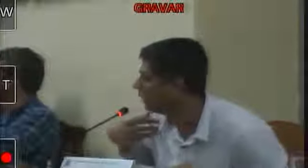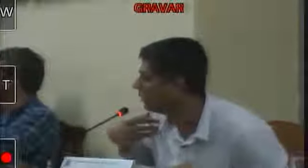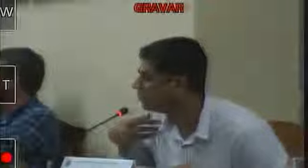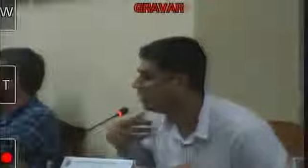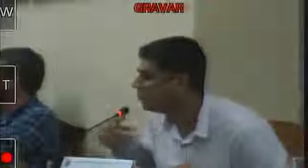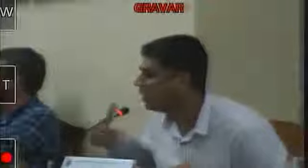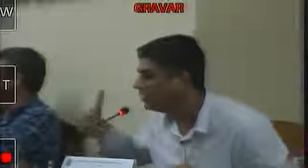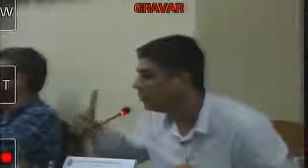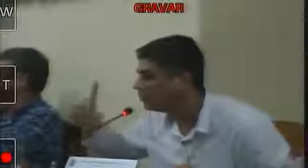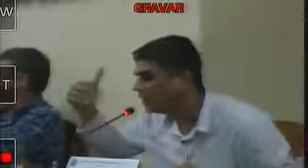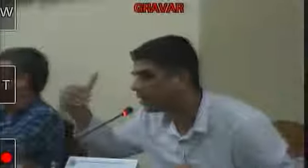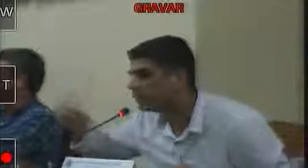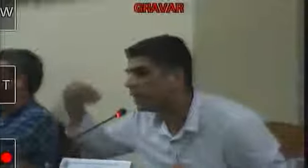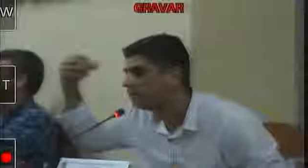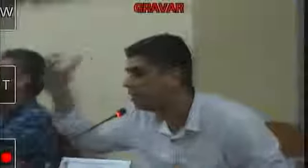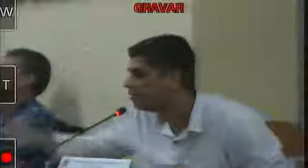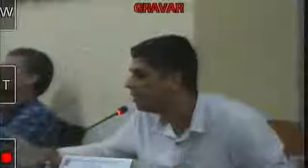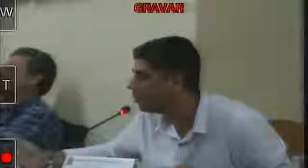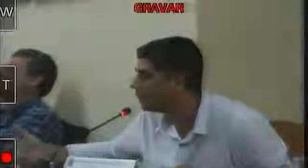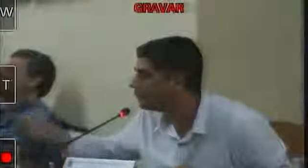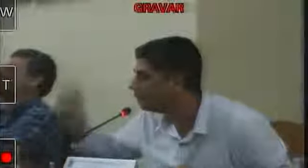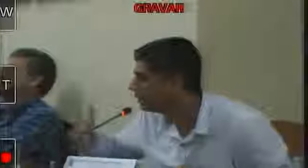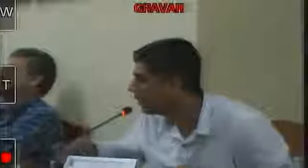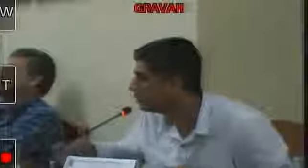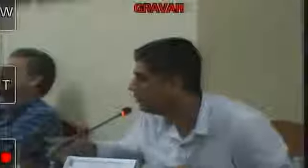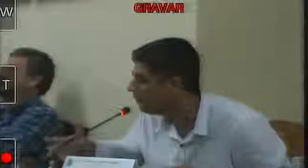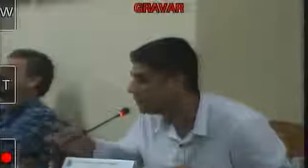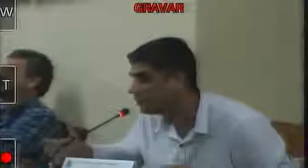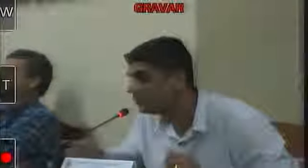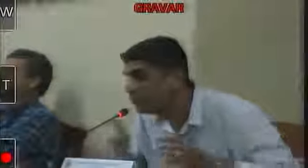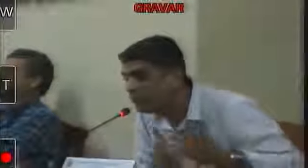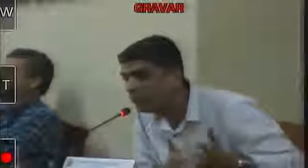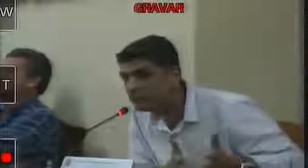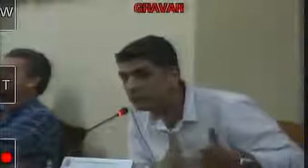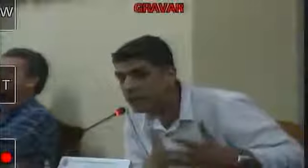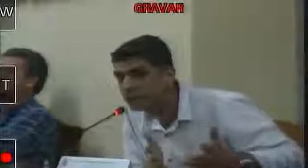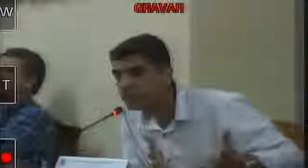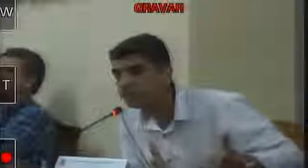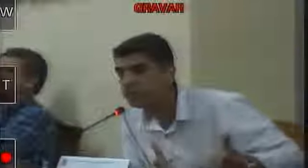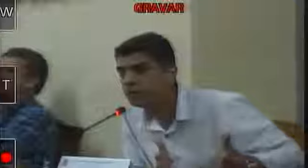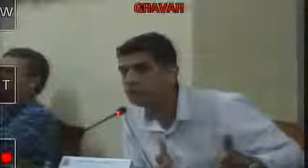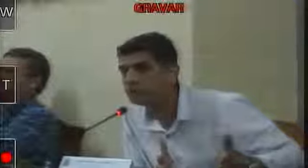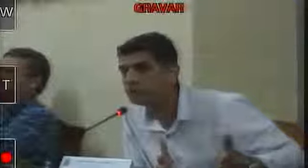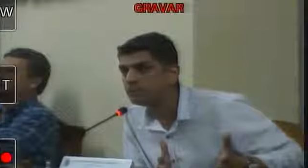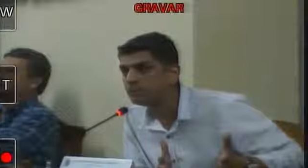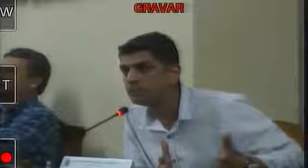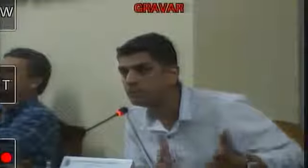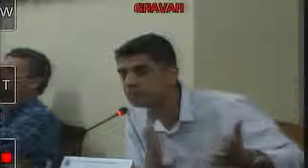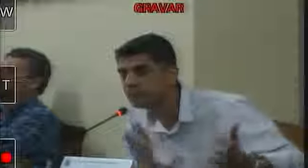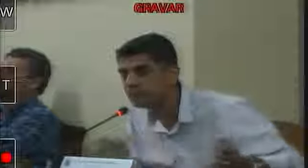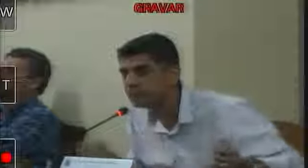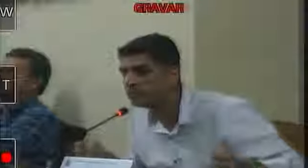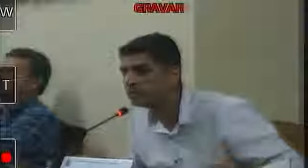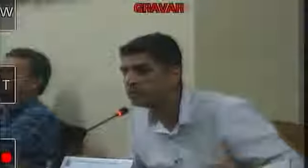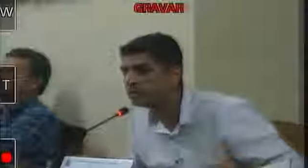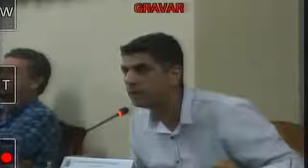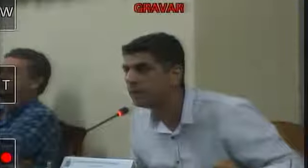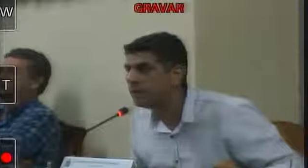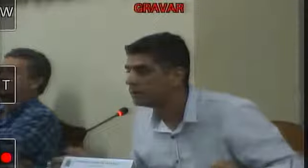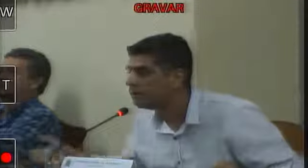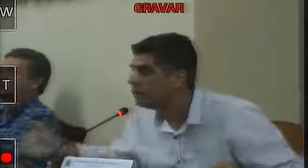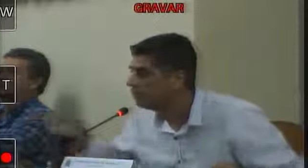Rosemary, até o seguinte, negócio de vereador ficar indo em reunião para dar pitaco do que vai fazer, não vive, não está no dia a dia, não sabe o que está acontecendo